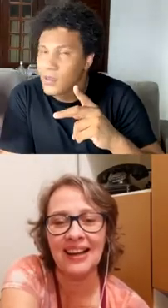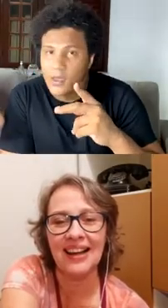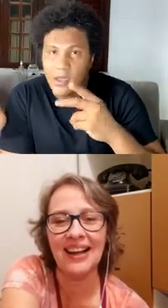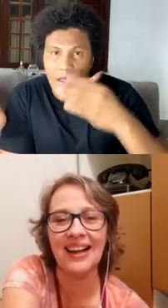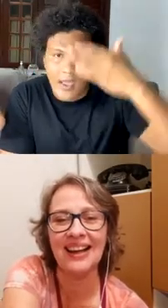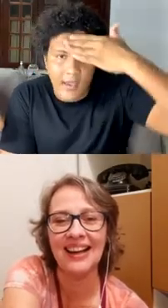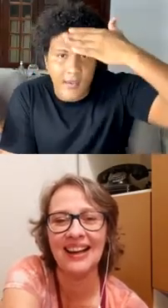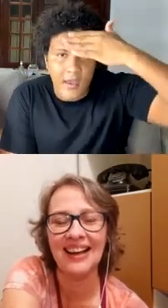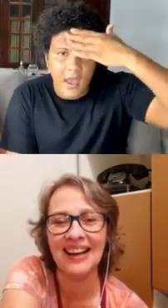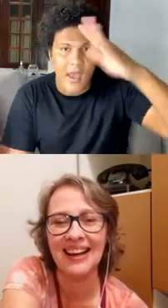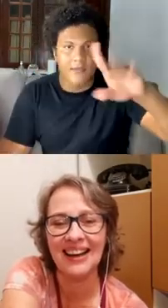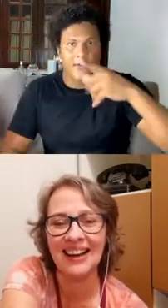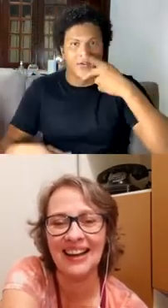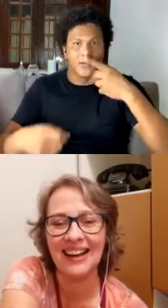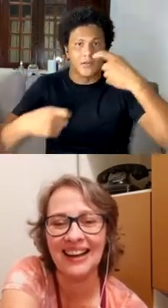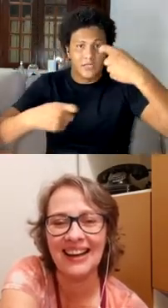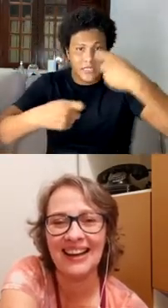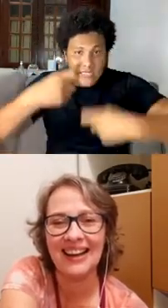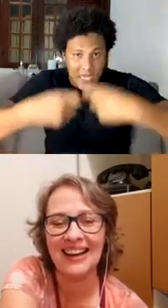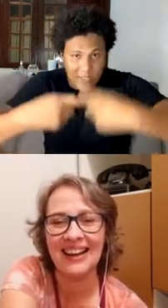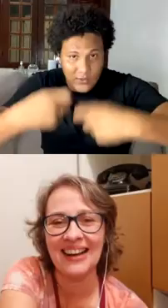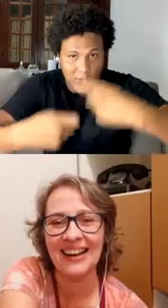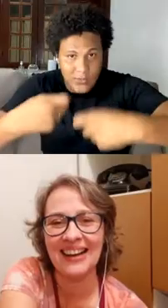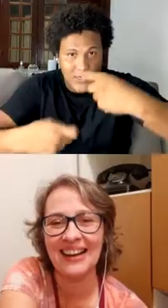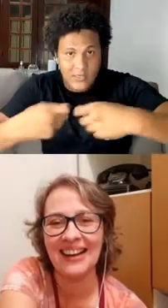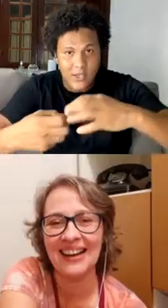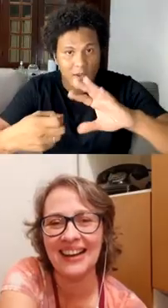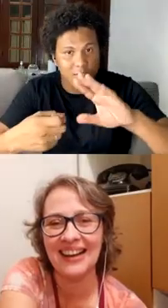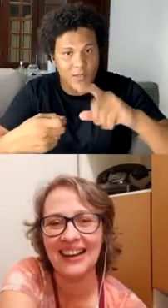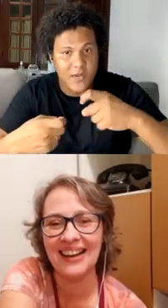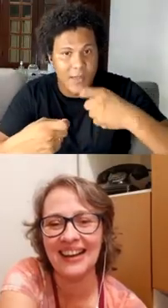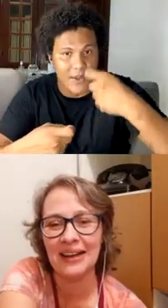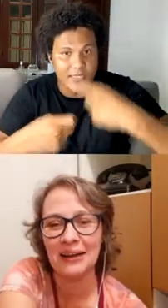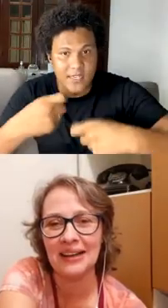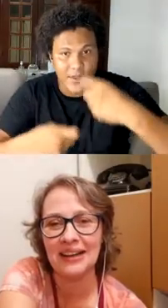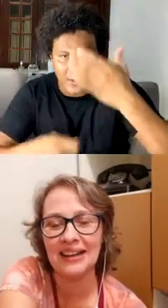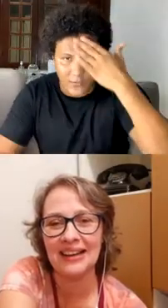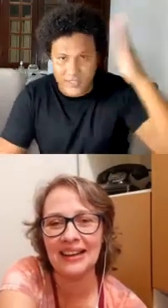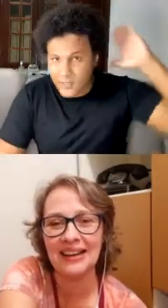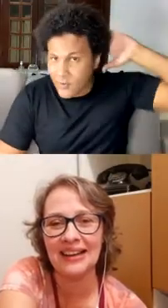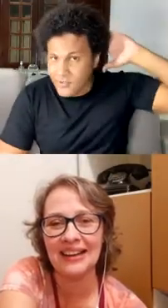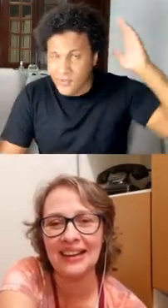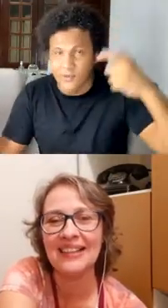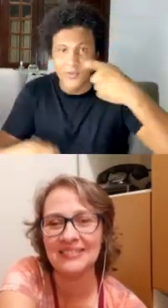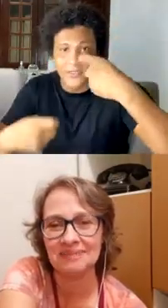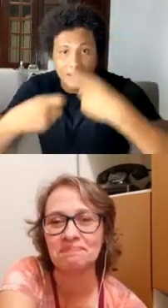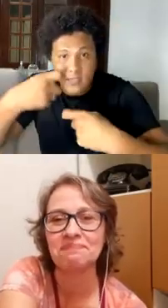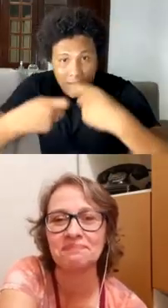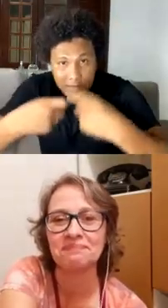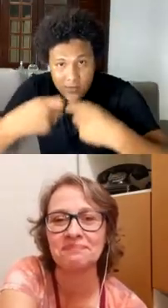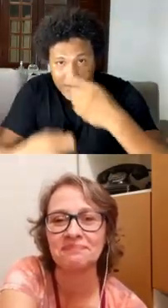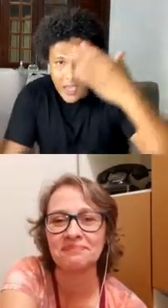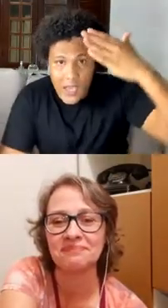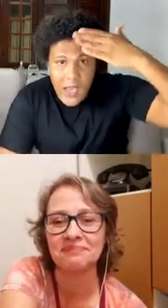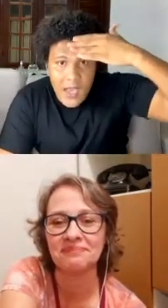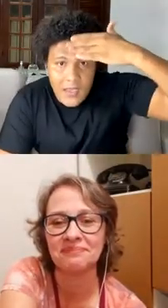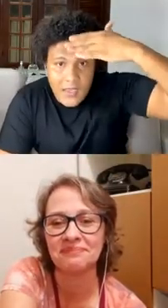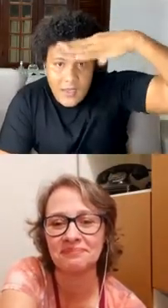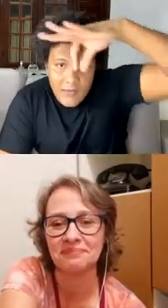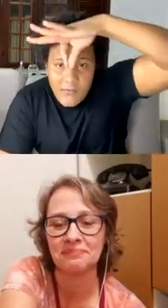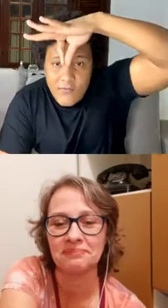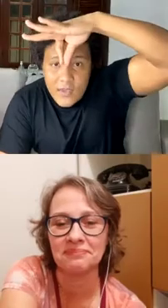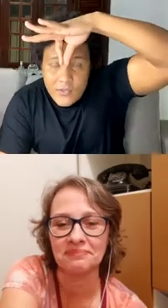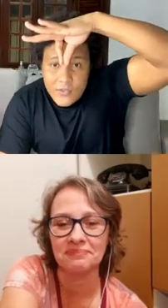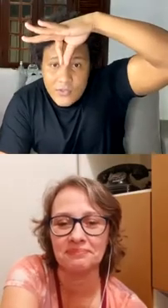é fazer assim. Falou, Vian. Só explicar para eles aqui o que eu estou fazendo, qual é o sinal que eu estou fazendo.